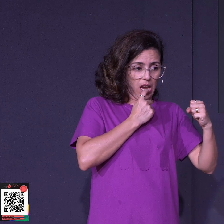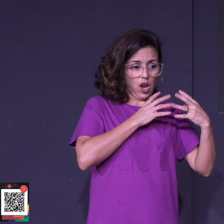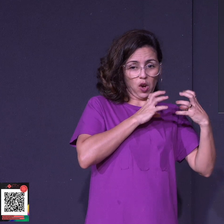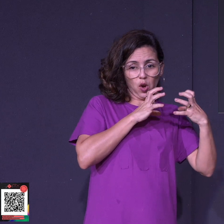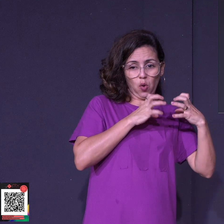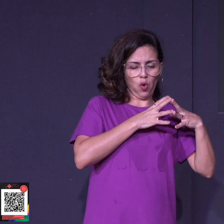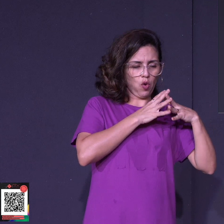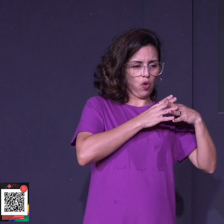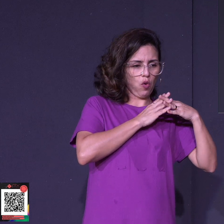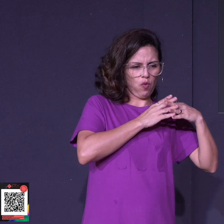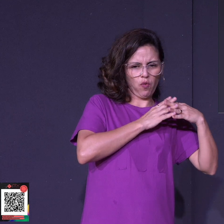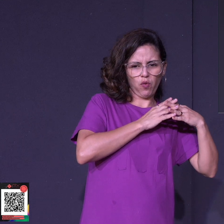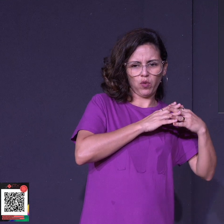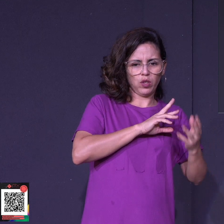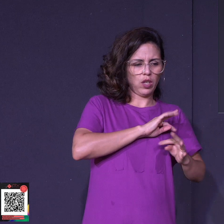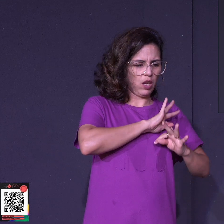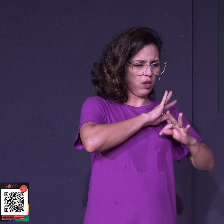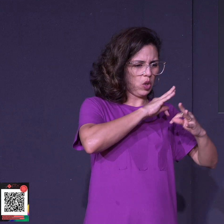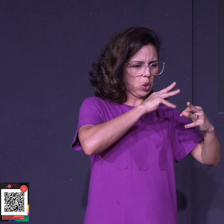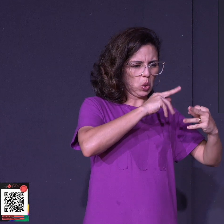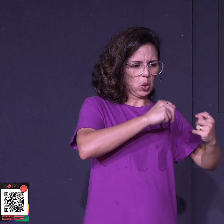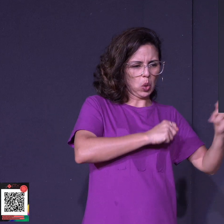toda espécie de males.